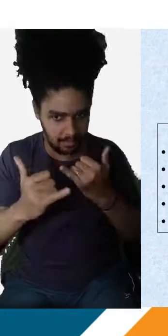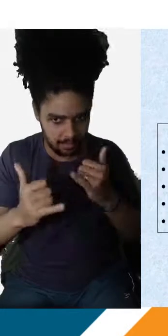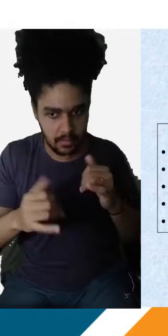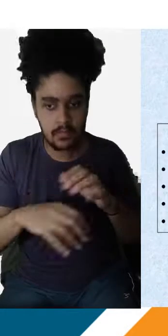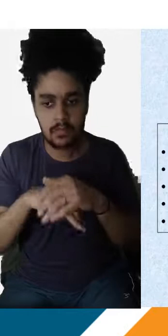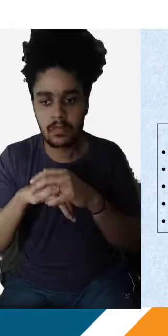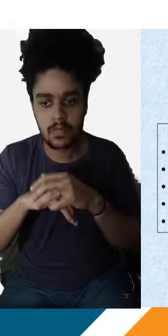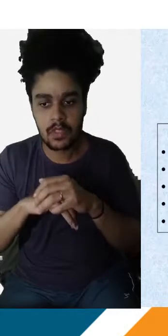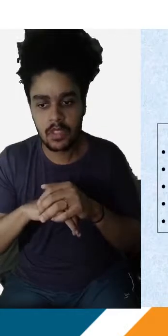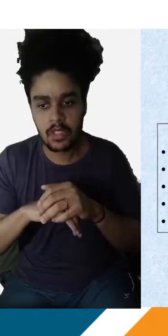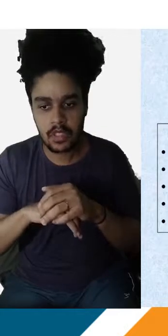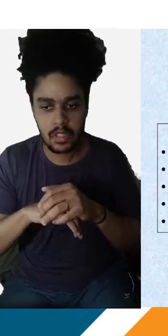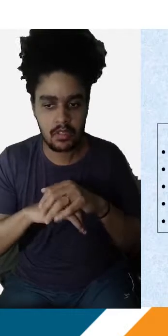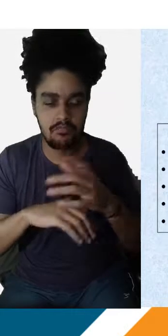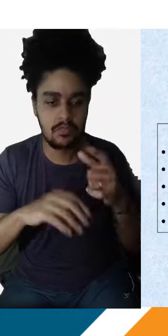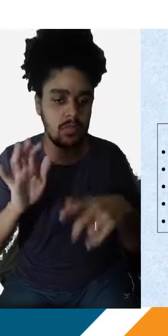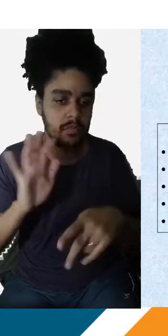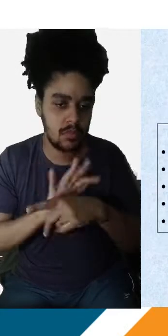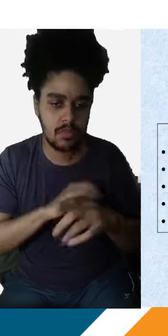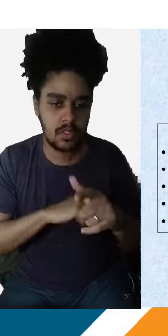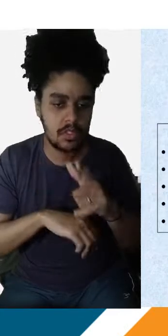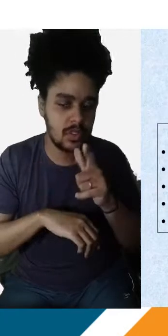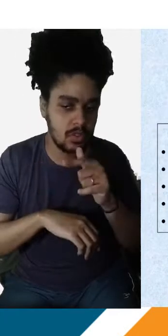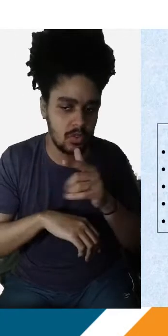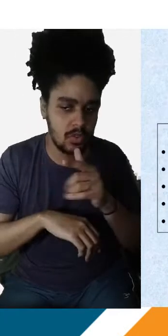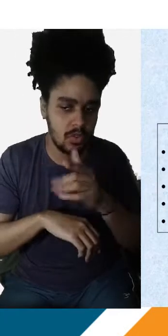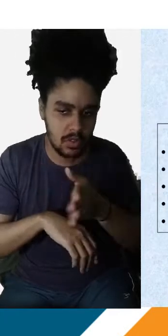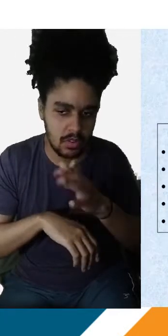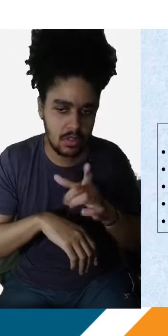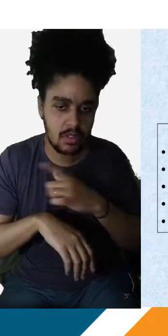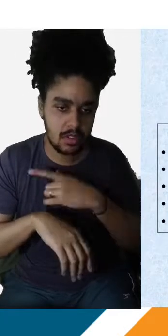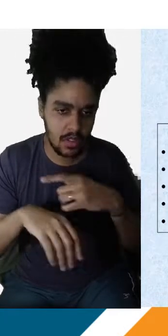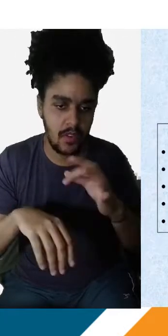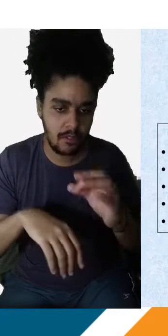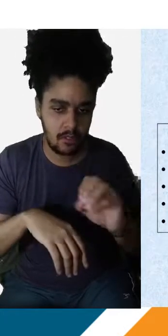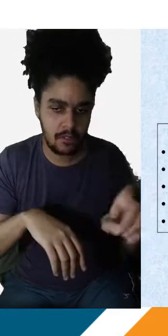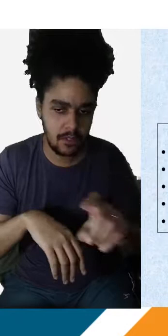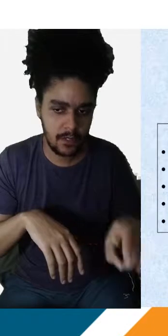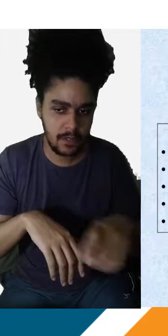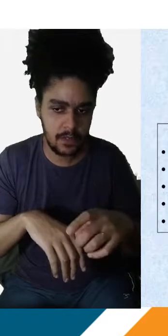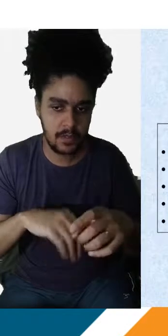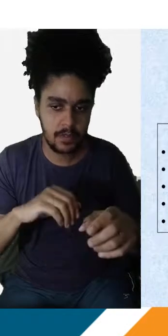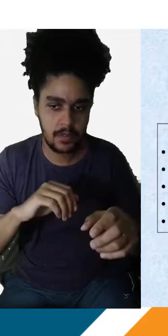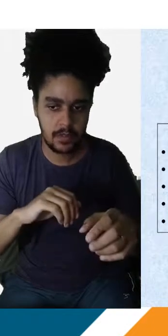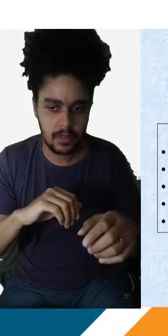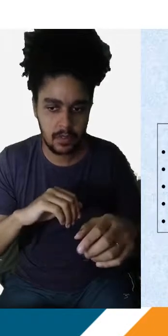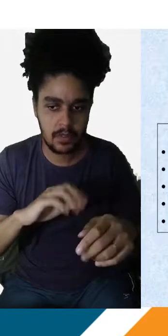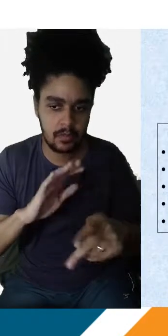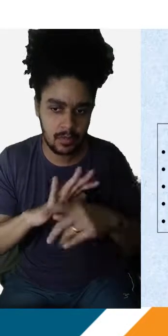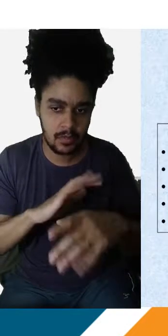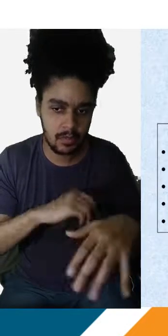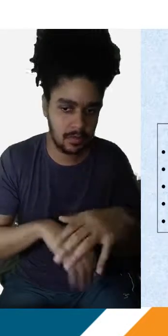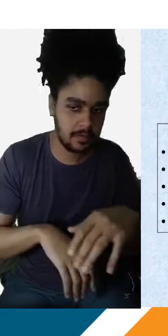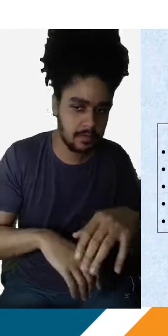constituem, esses rios desaguam em foz, em estuário, que a gente viu lá